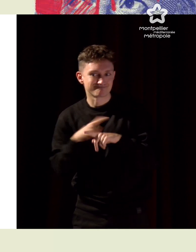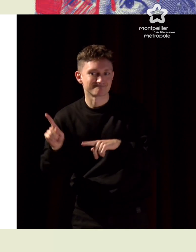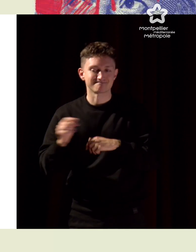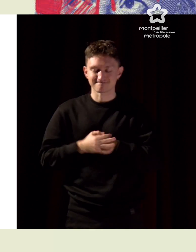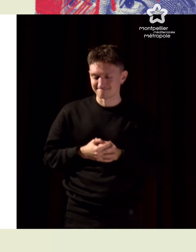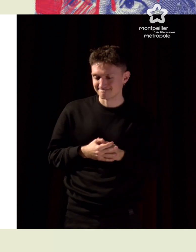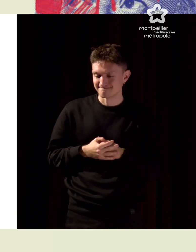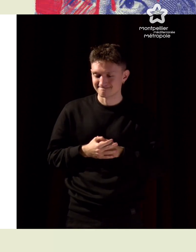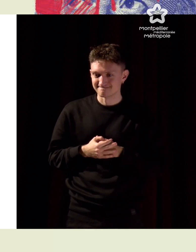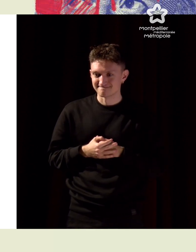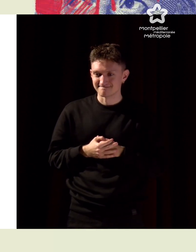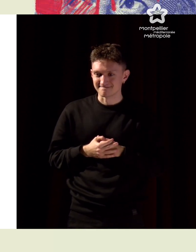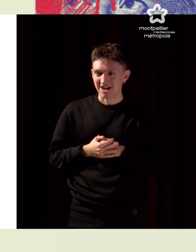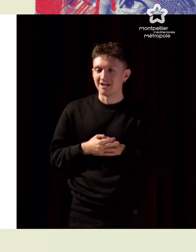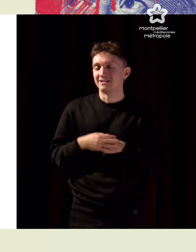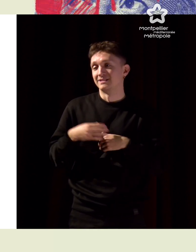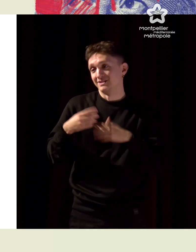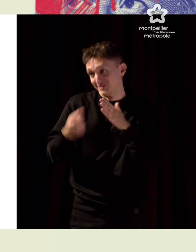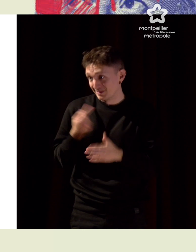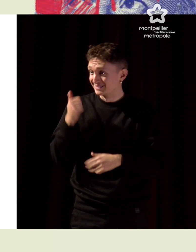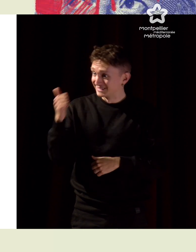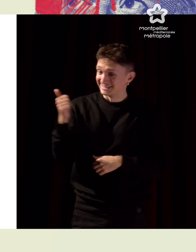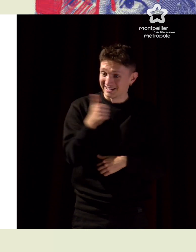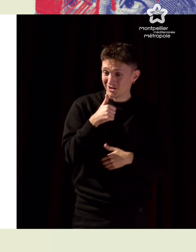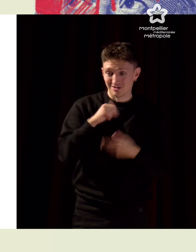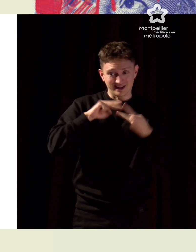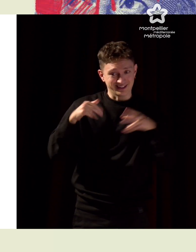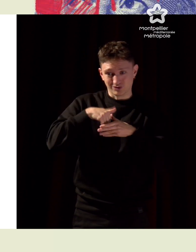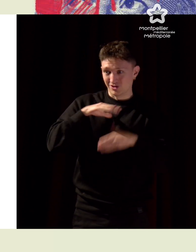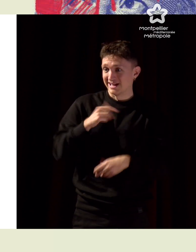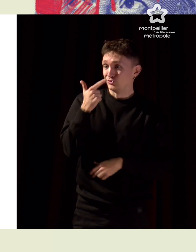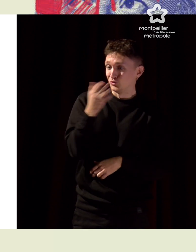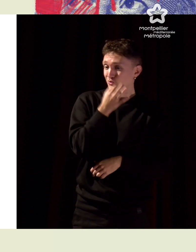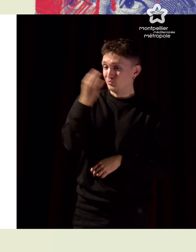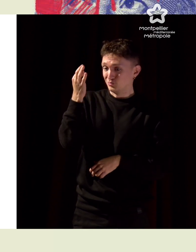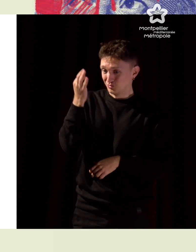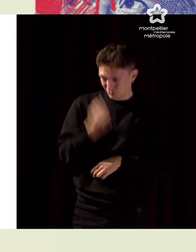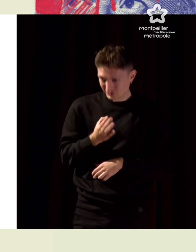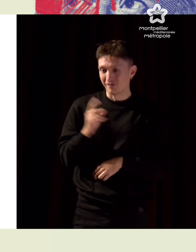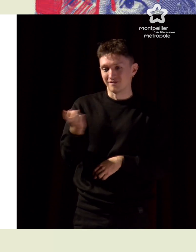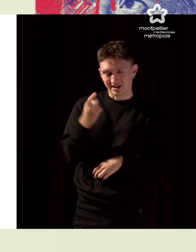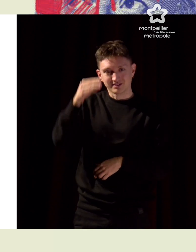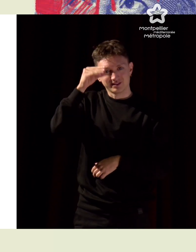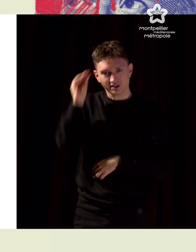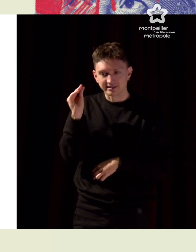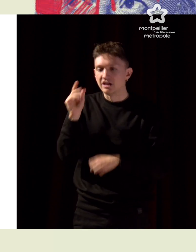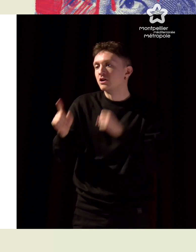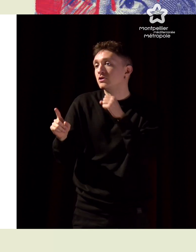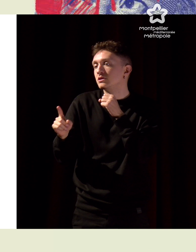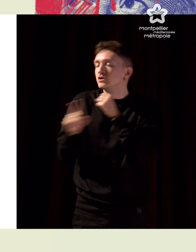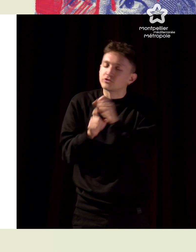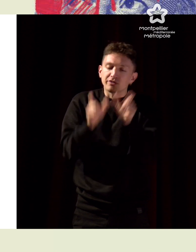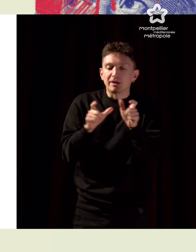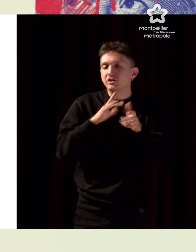On reçoit tous 2% de notre ADN de Néandertal. Enfin, sauf les gens qui ont tous leurs ancêtres en Afrique, parce que